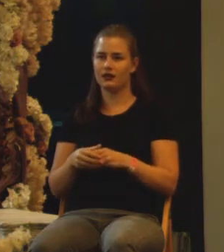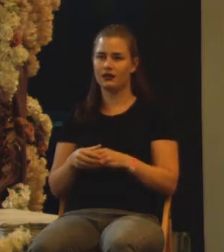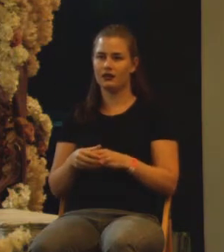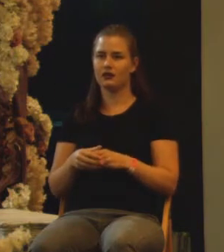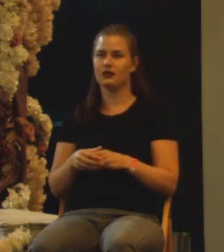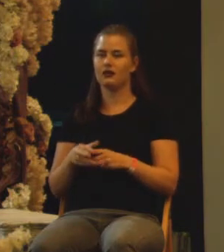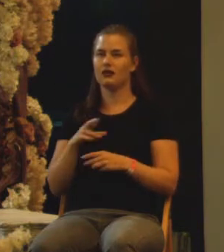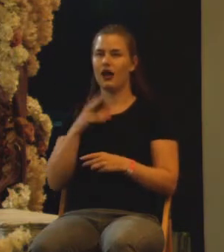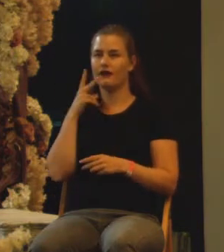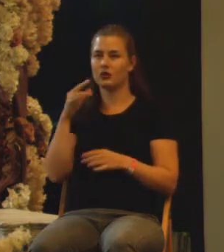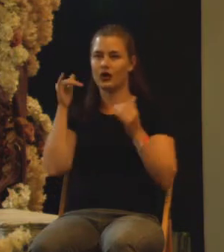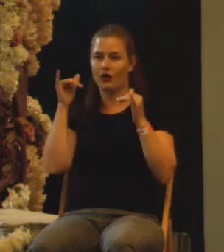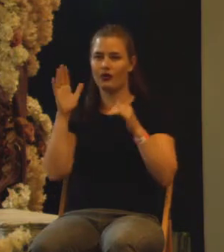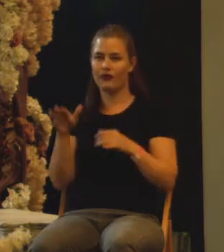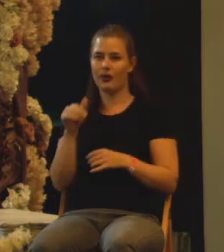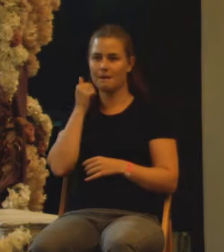Корову видите? В бабушке?